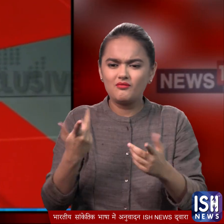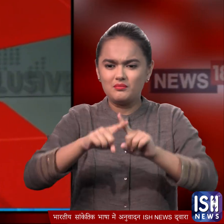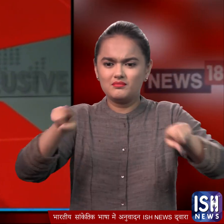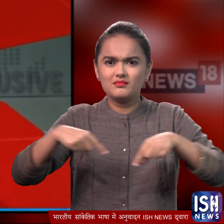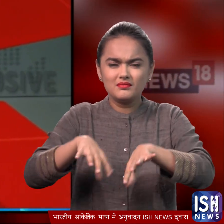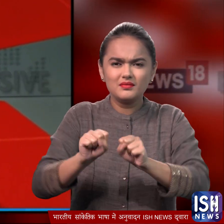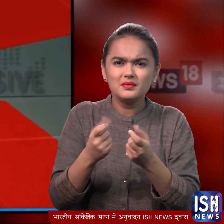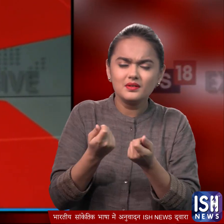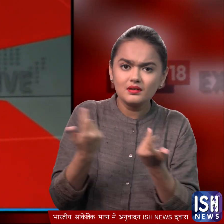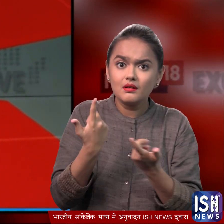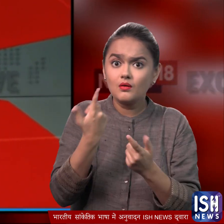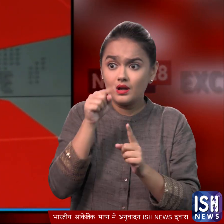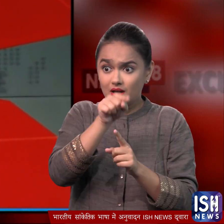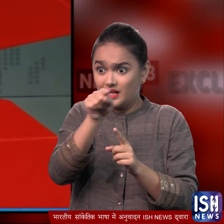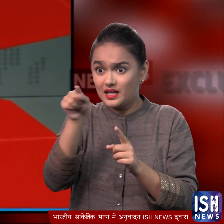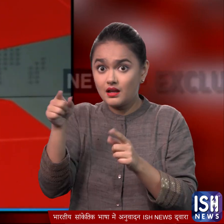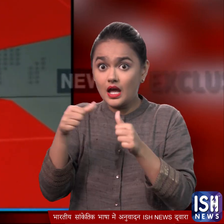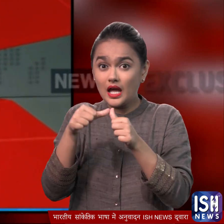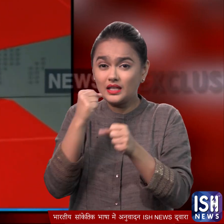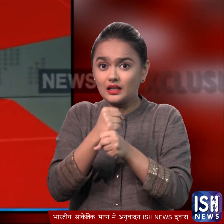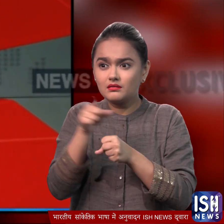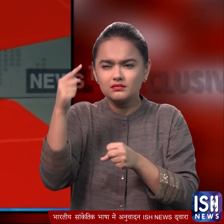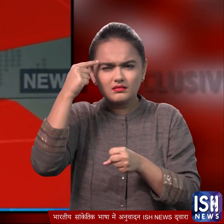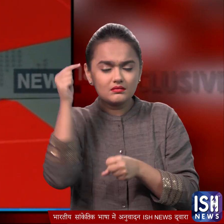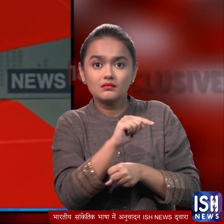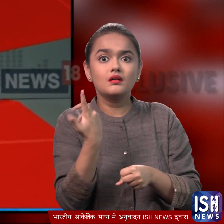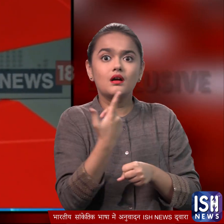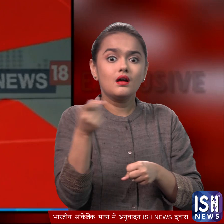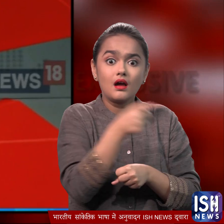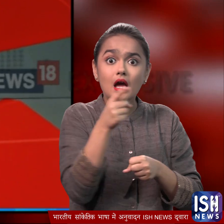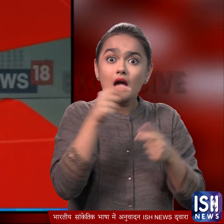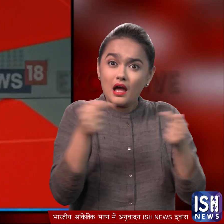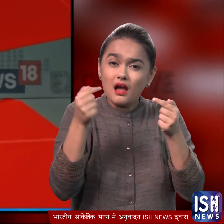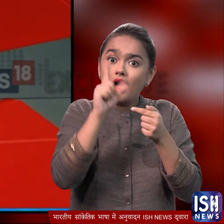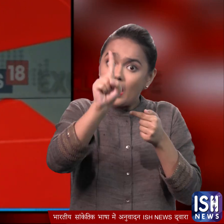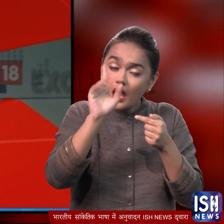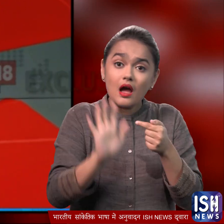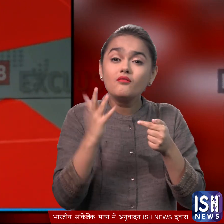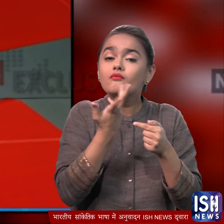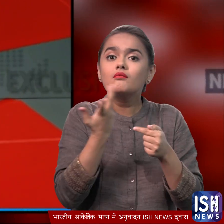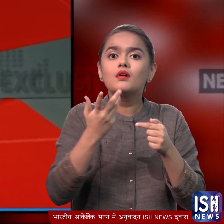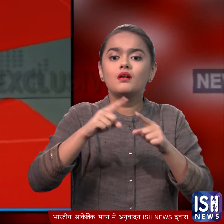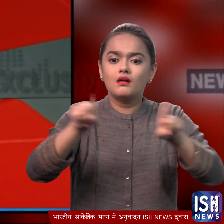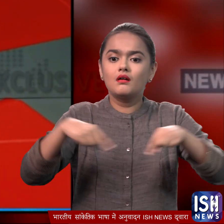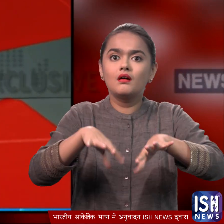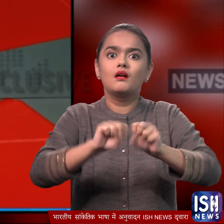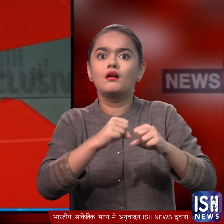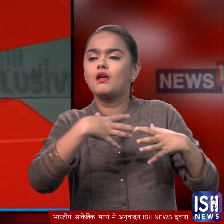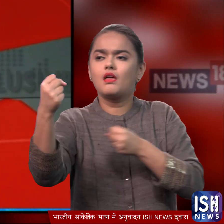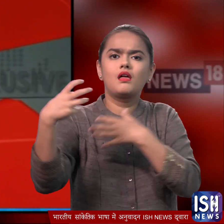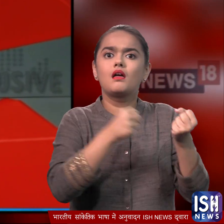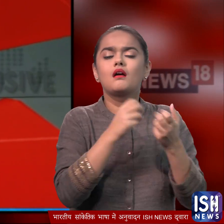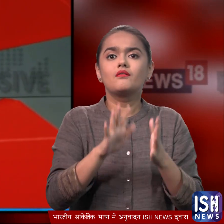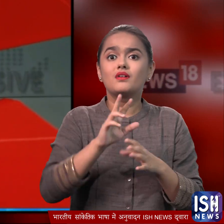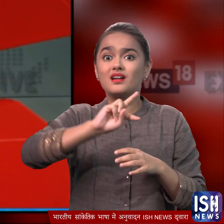देखा जा रहा है, क्योंकि आरोपियों में एक आनंद गिरी का महंत नरेंद्र गिरी के साथ प्रॉपर्टी का विवाद था, जबकि बाकी 2